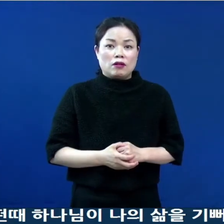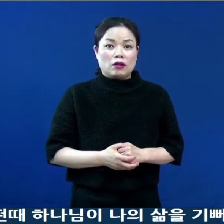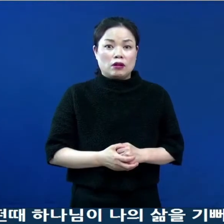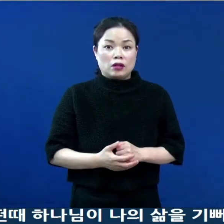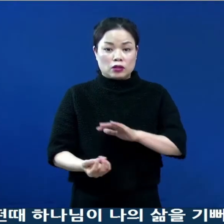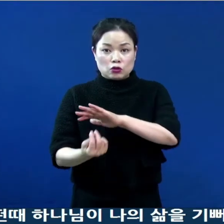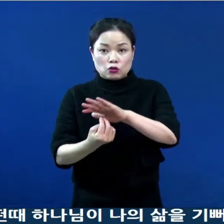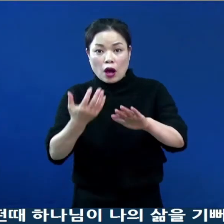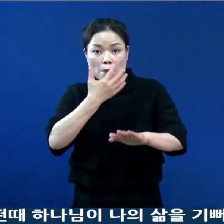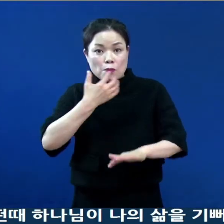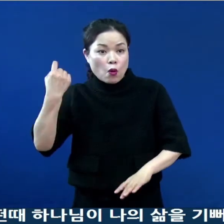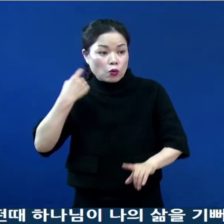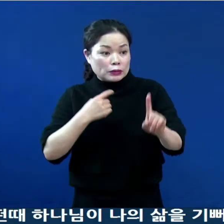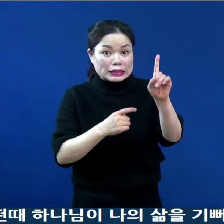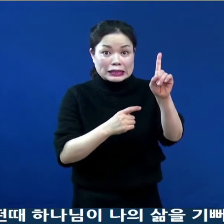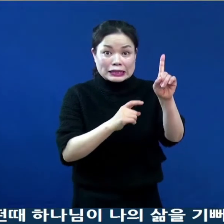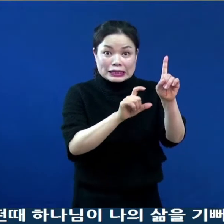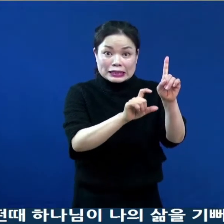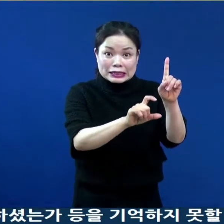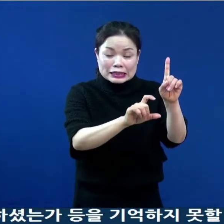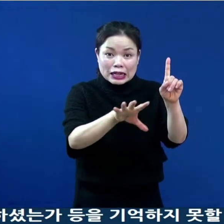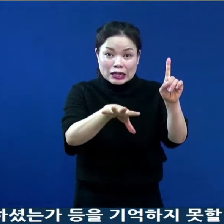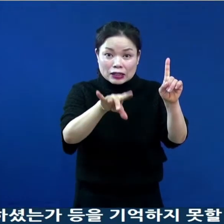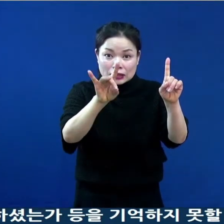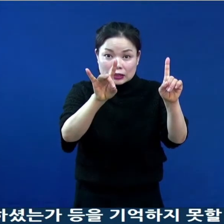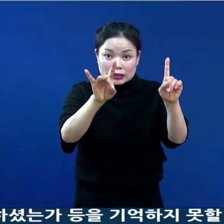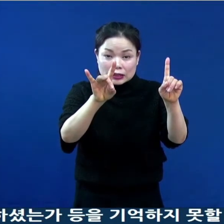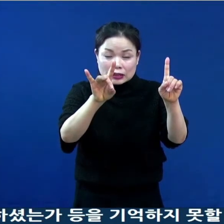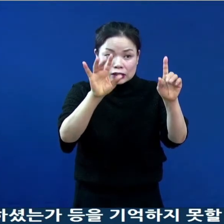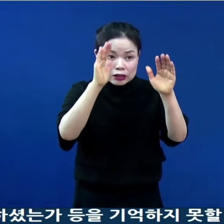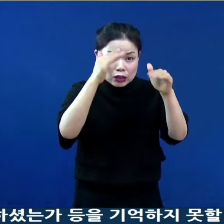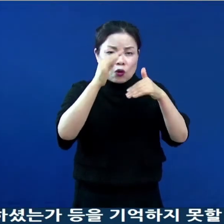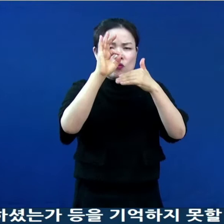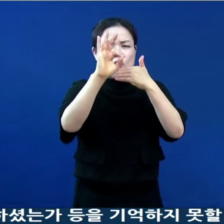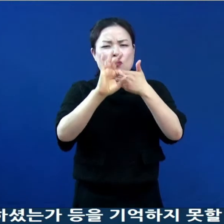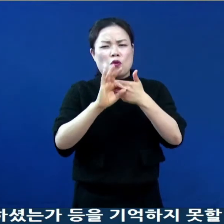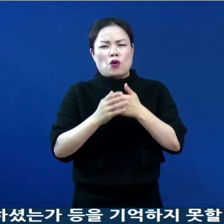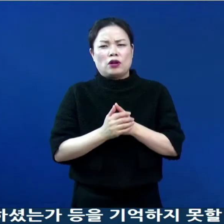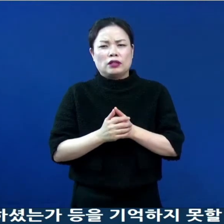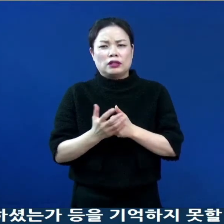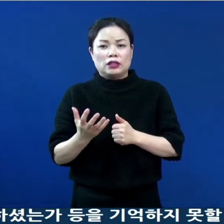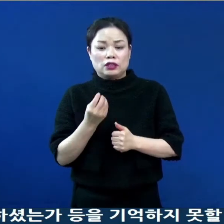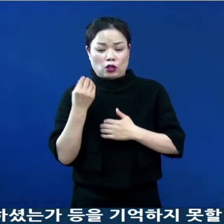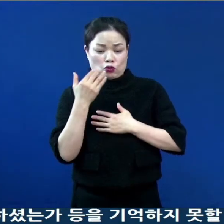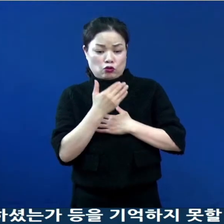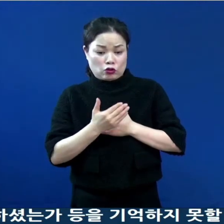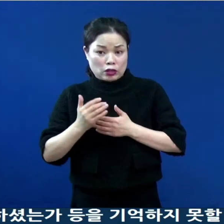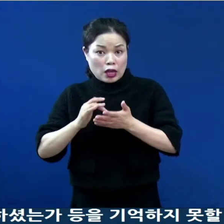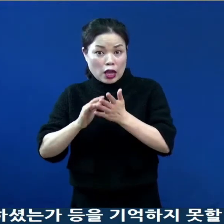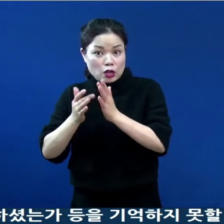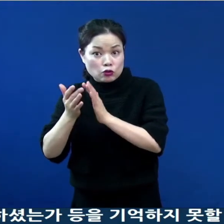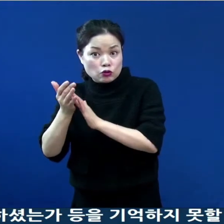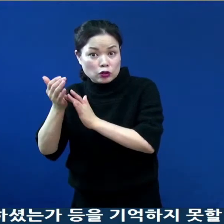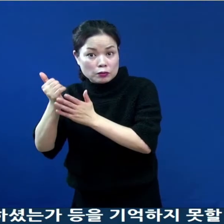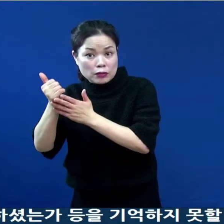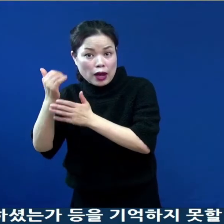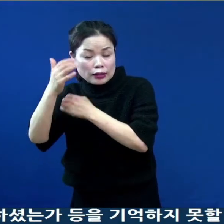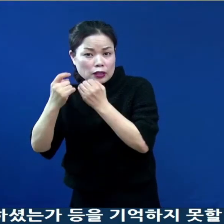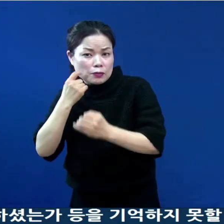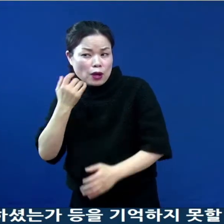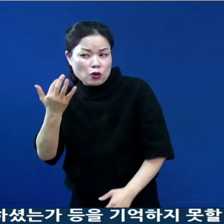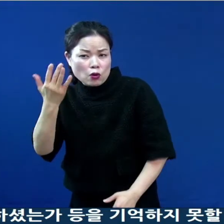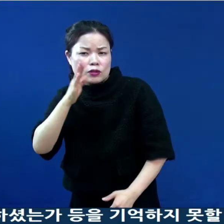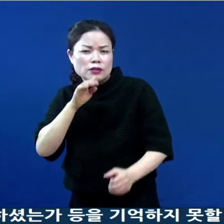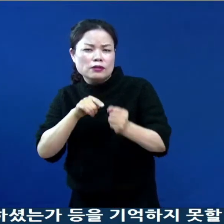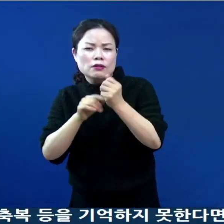요한복음 1장 첫 부분을, 서론, 프롤로그, 그 부분을 다루면서 성육신하신 예수님 속에 하나님의 영광이 있다, 은혜와